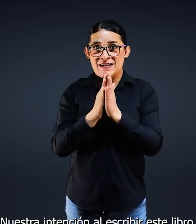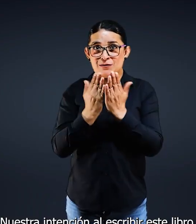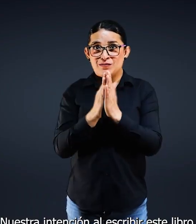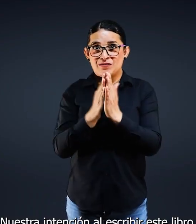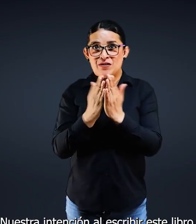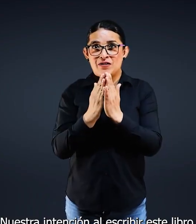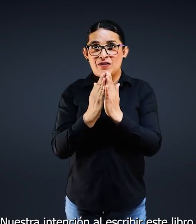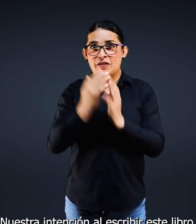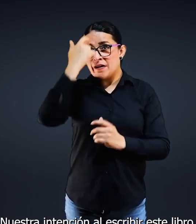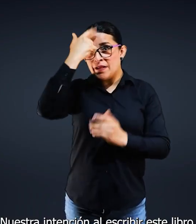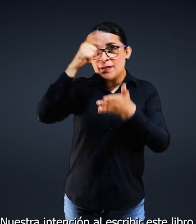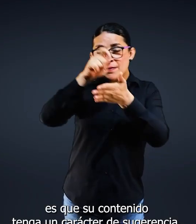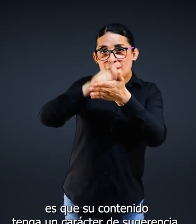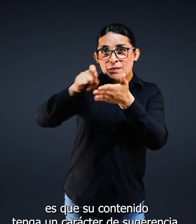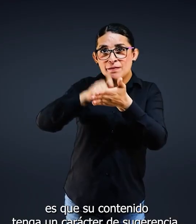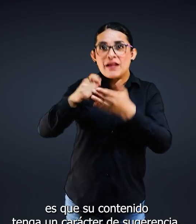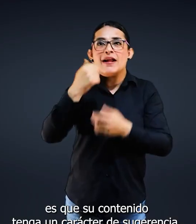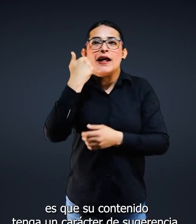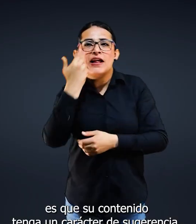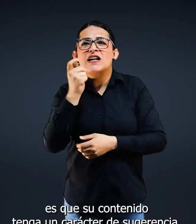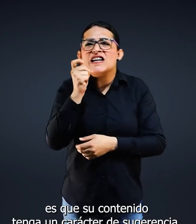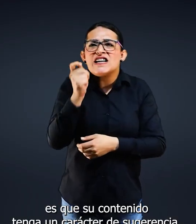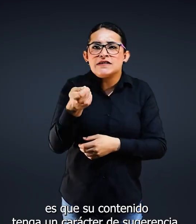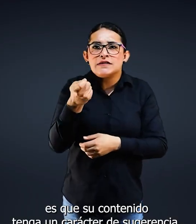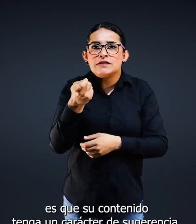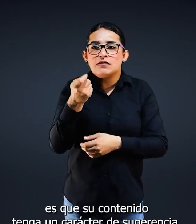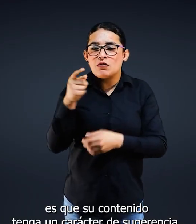Nuestra intención al escribir este libro es que su contenido tenga un carácter de sugerencia.